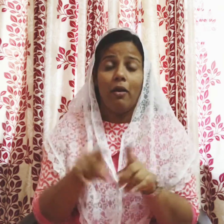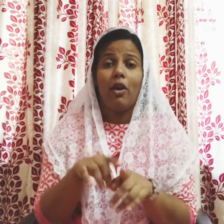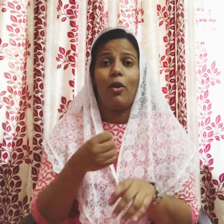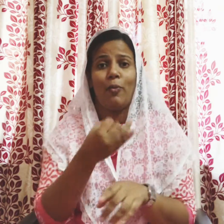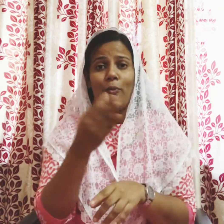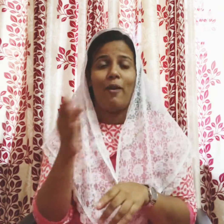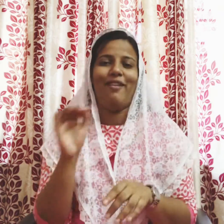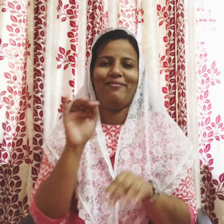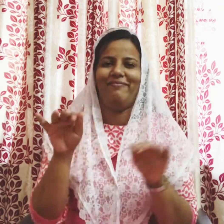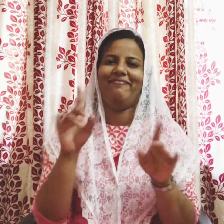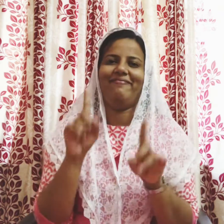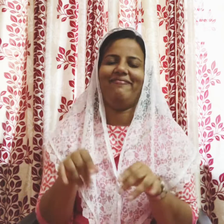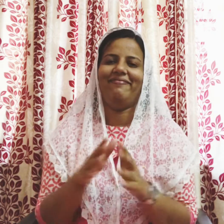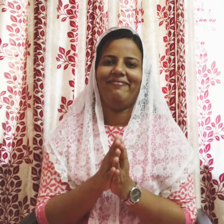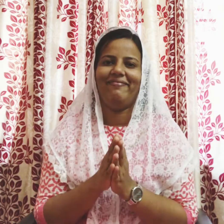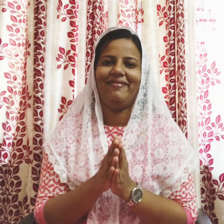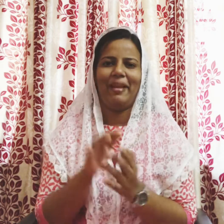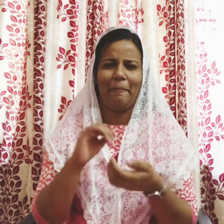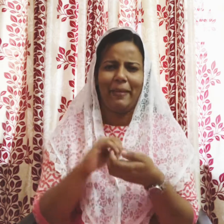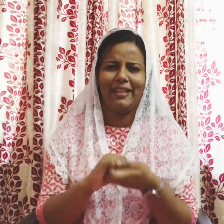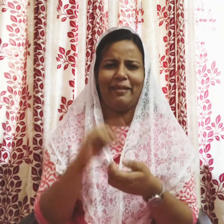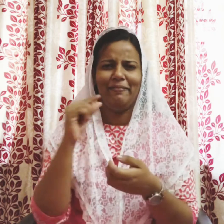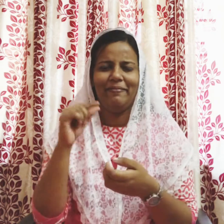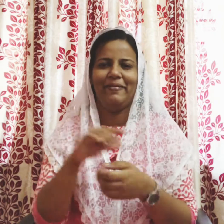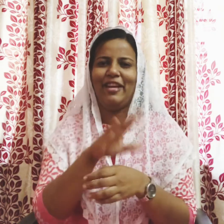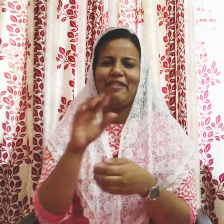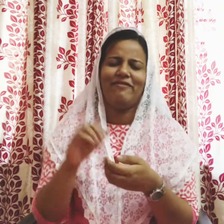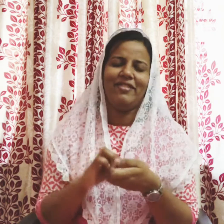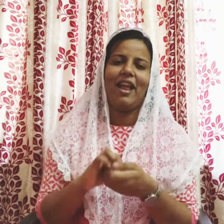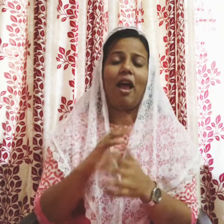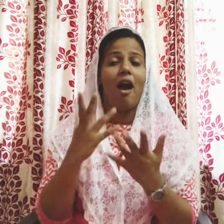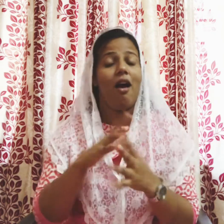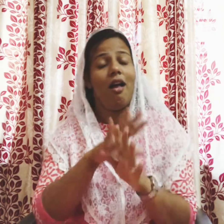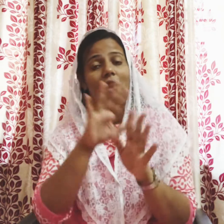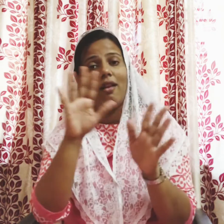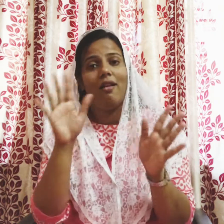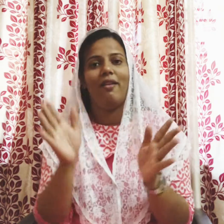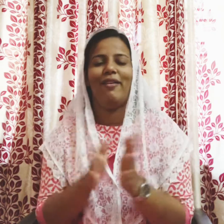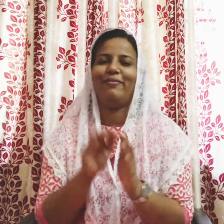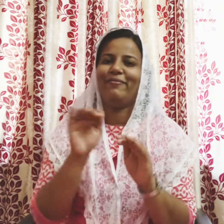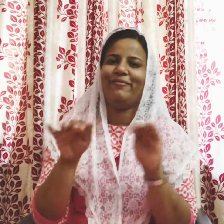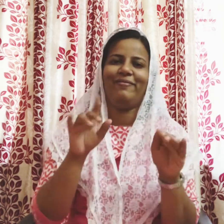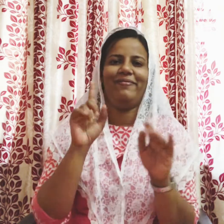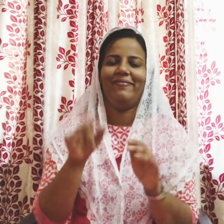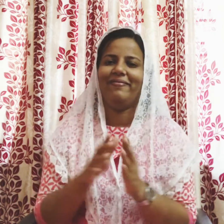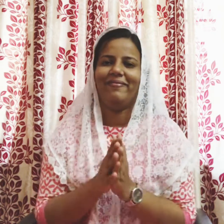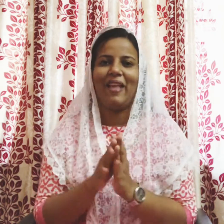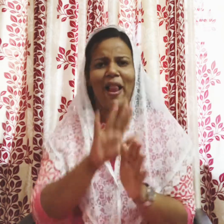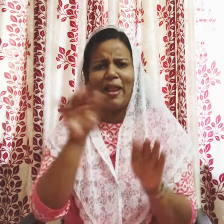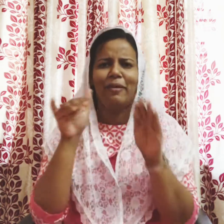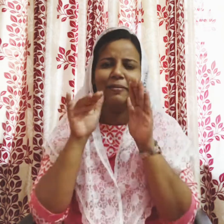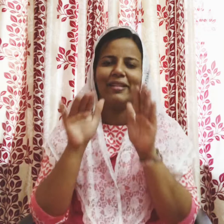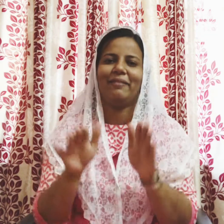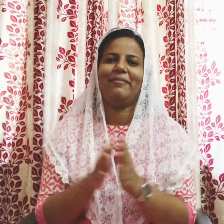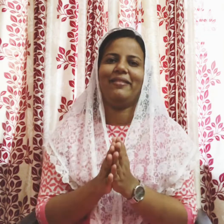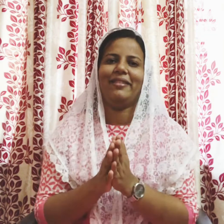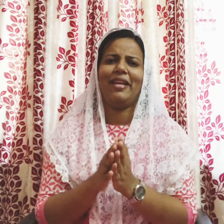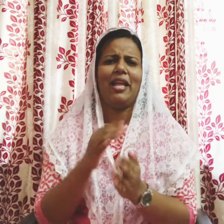നിങ്ങളുടെ പരിസരത്തുള്ളവർ കൂടി വചനം വായിച്ചു കൊടുക്കണം. നിങ്ങളുടെ ബന്ധുക്കാർക്കും കൂട്ടുകാർക്കും ആമേൻ ആർക്കൊക്കെ കൊടുക്കാമോ അവർക്കൊക്കെ കൊടുക്കുക, അവരും അനുഗ്രഹിക്കപ്പെടട്ടെ.